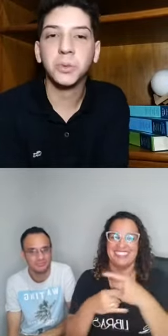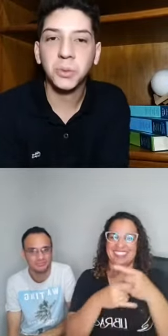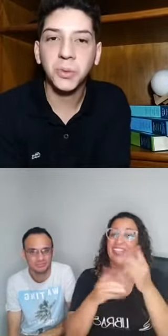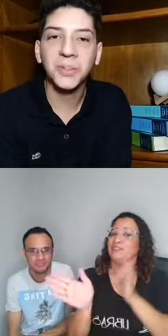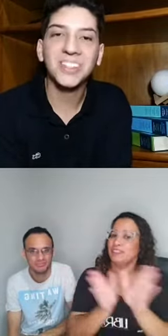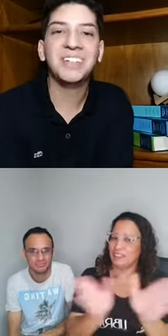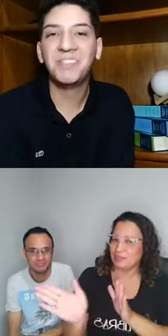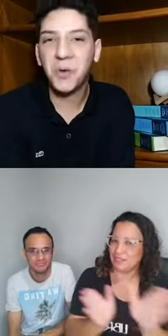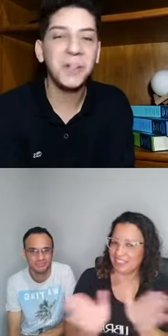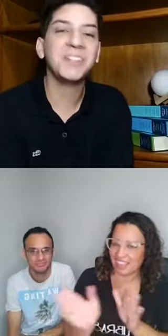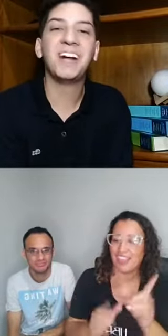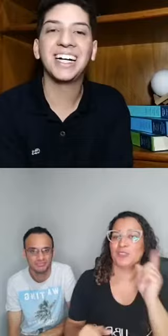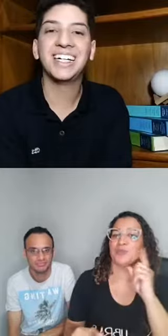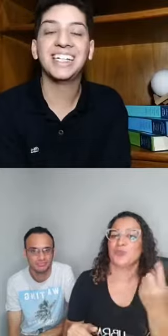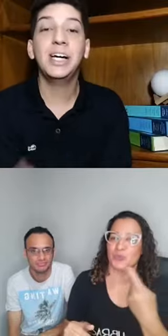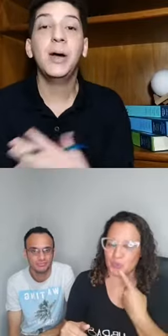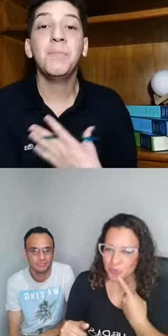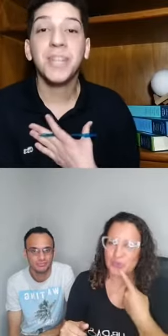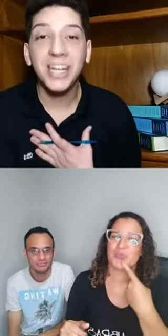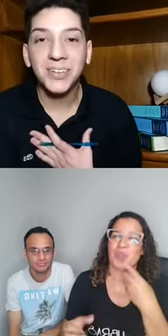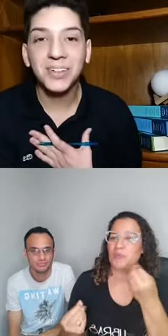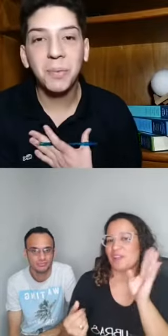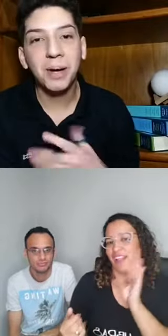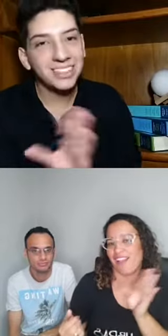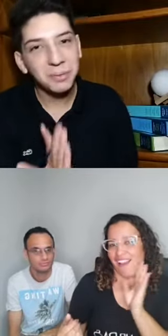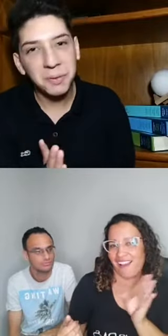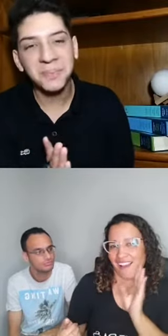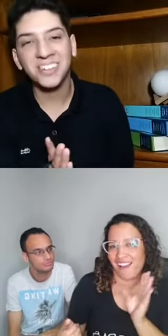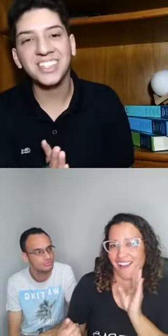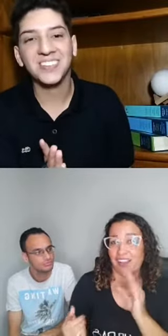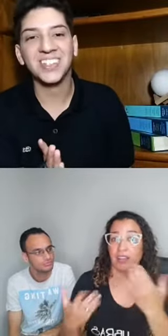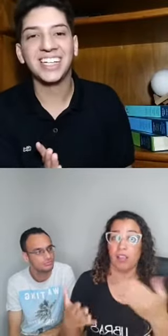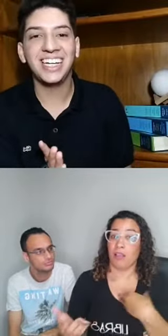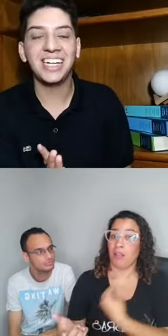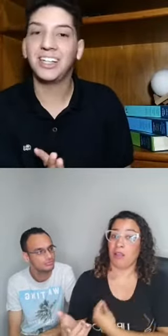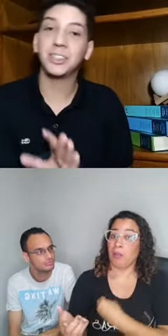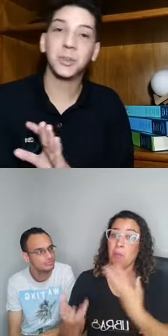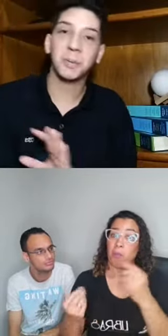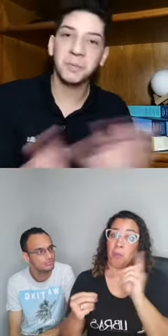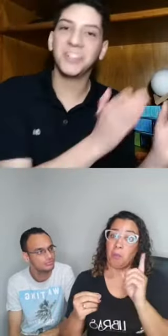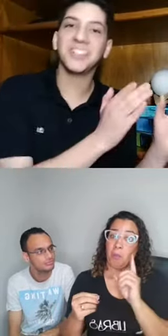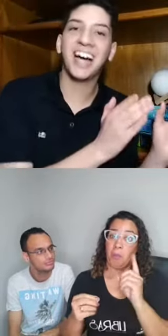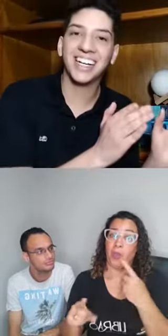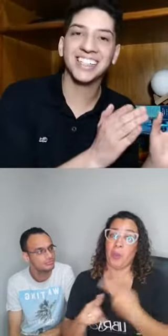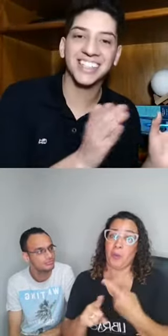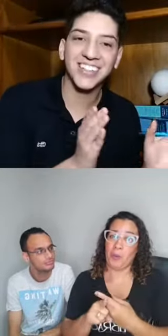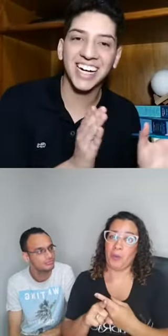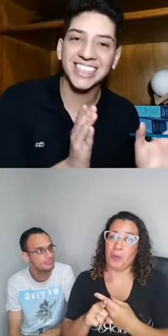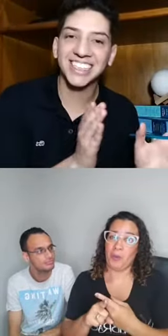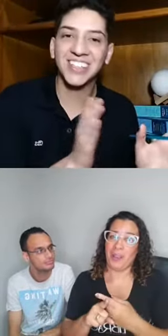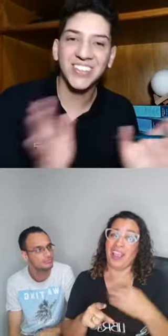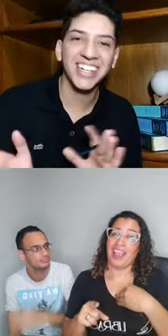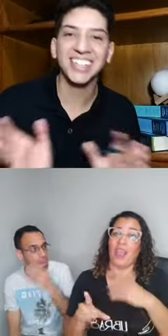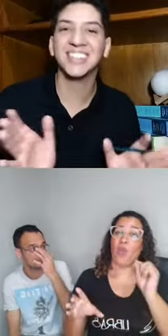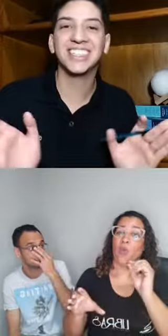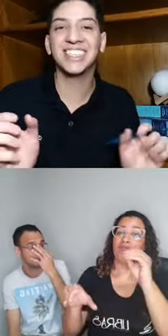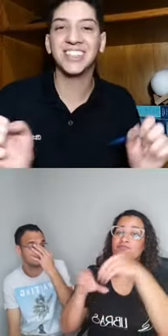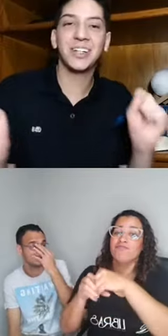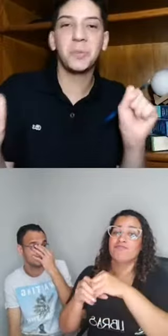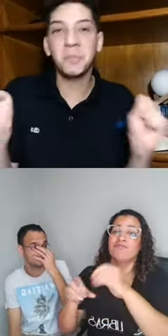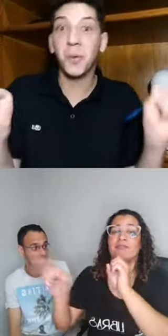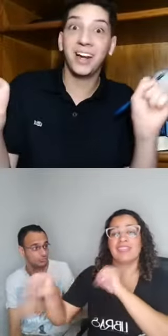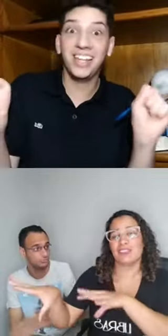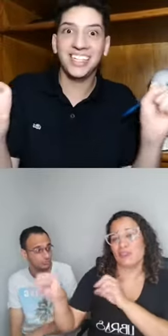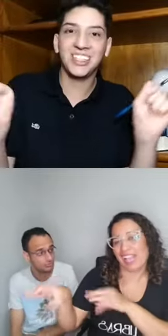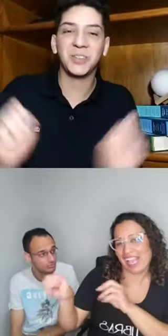para os surdos, é muito bacana. Eu não participo muito porque acho que eu sou muito da área da educação. Não sei se eu